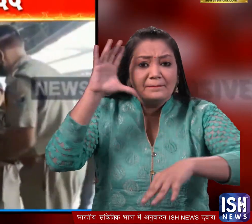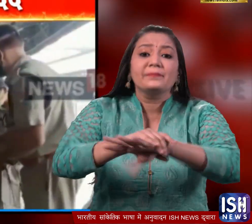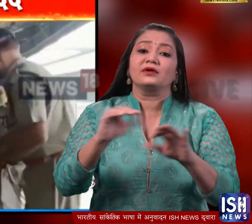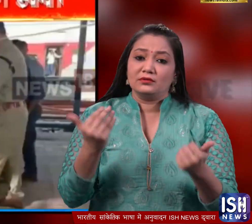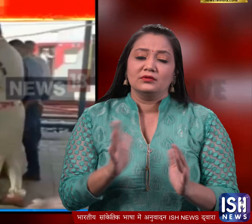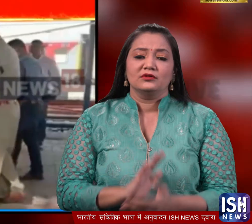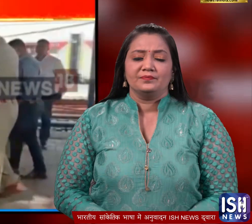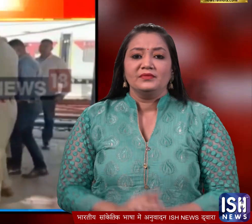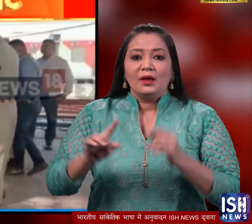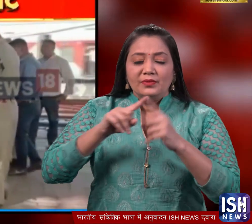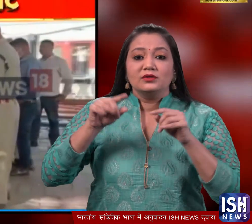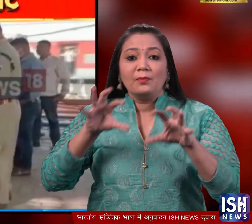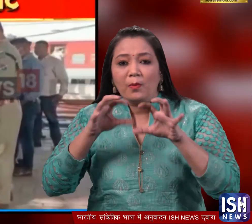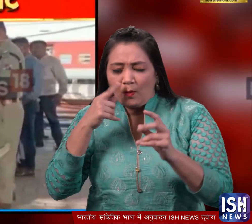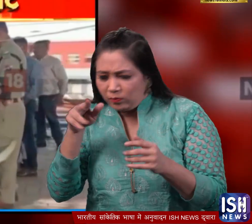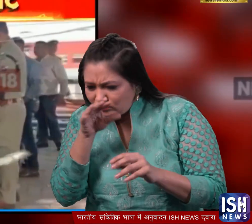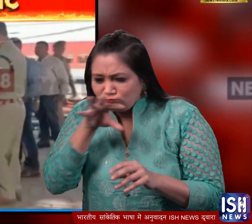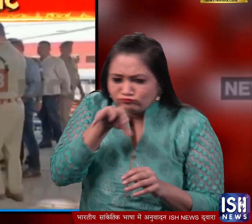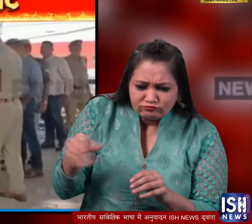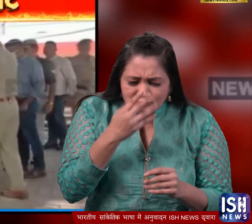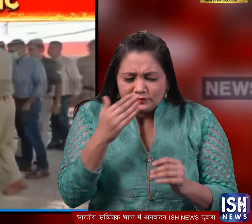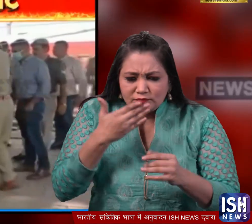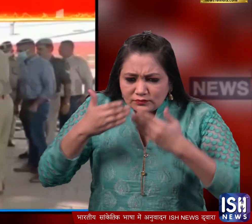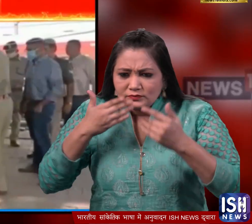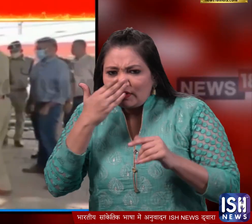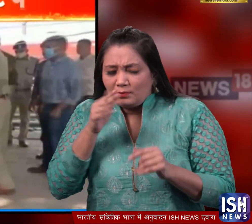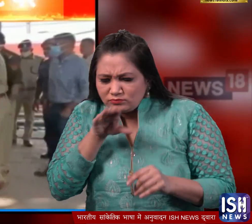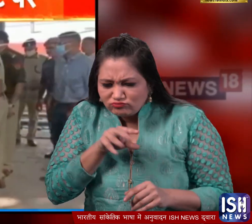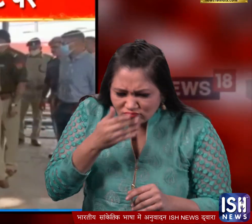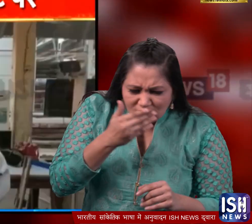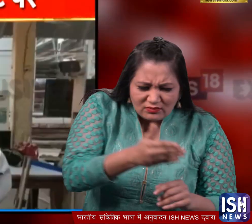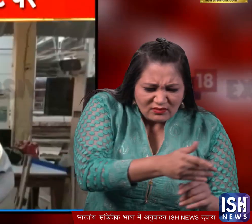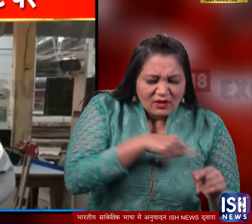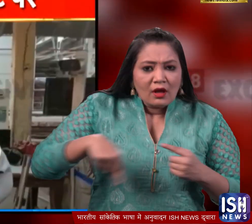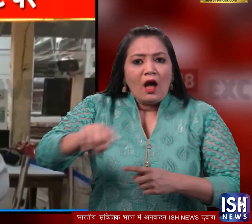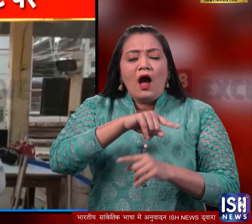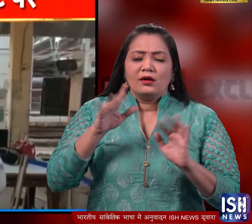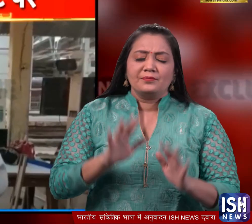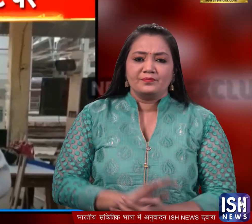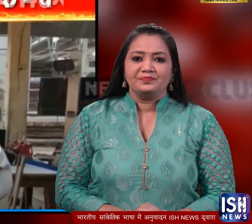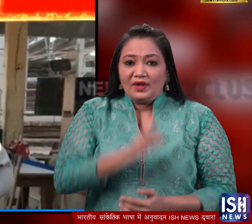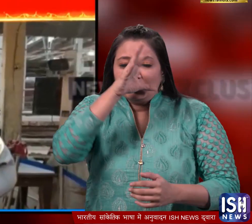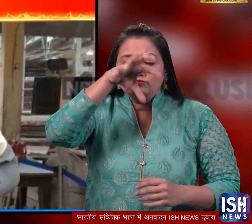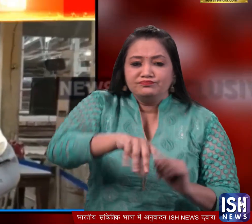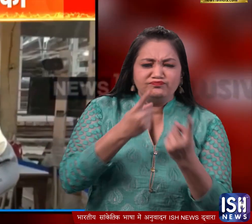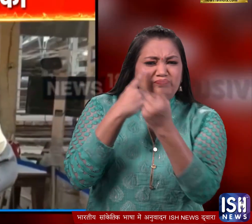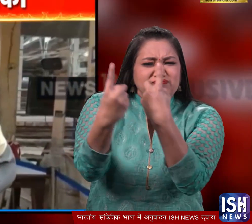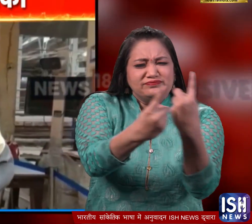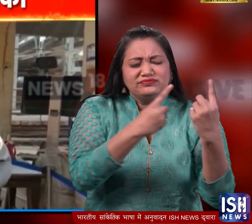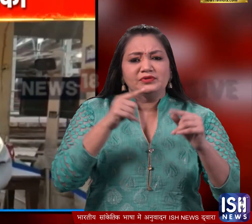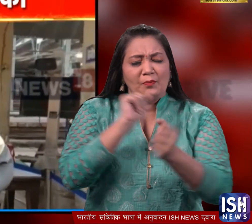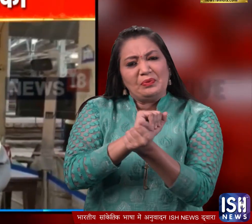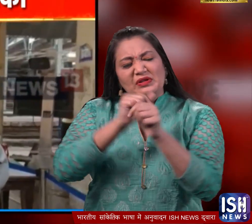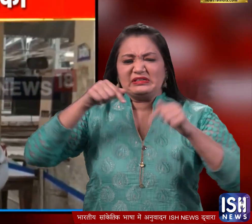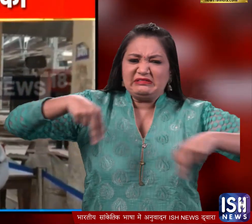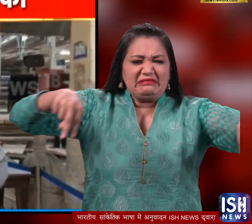को पकड़ा जा सके। साथ ही खोजी कुत्ते स्टेशन पर रखे हर एक सामान को सूंघते नजर आए। रेलवे स्टेशन के चप्पे चप्पे पर पुलिस की